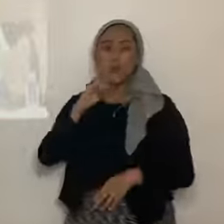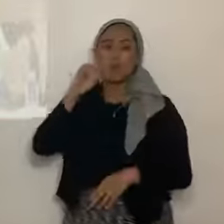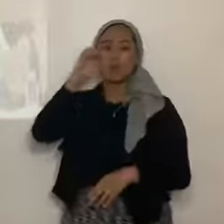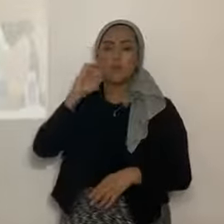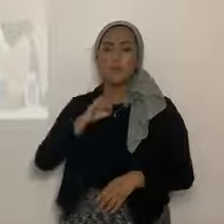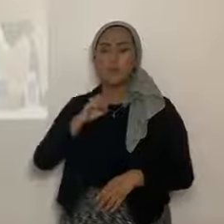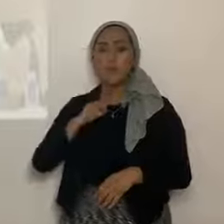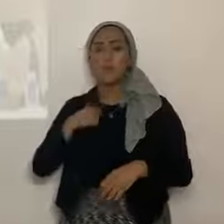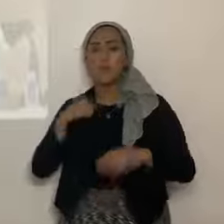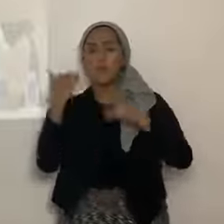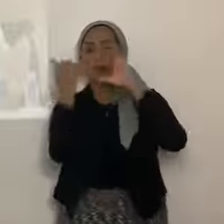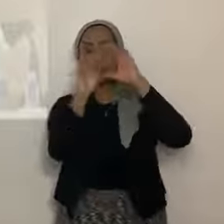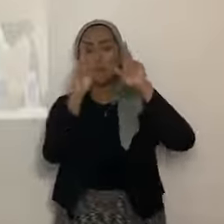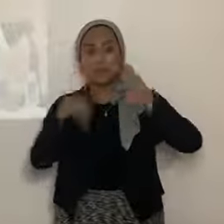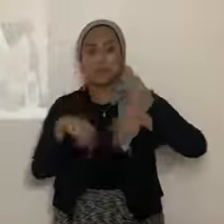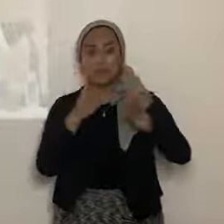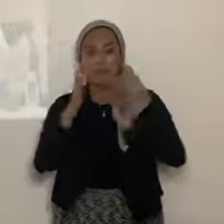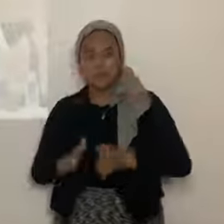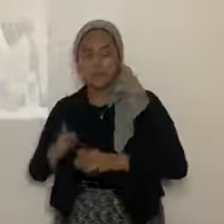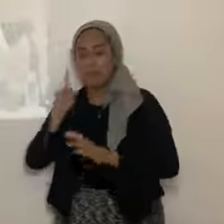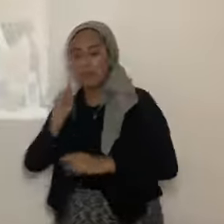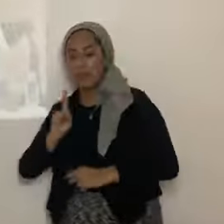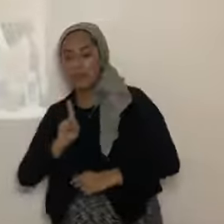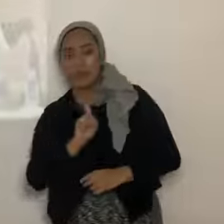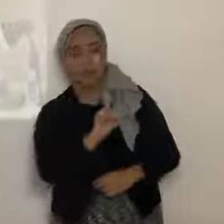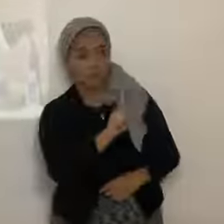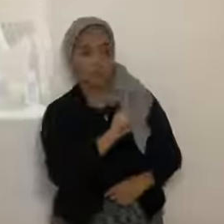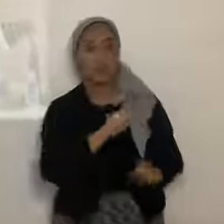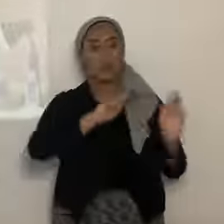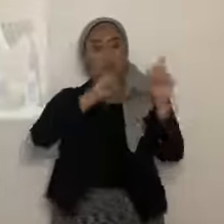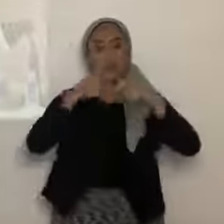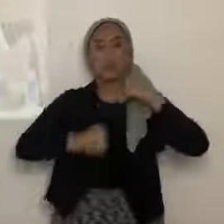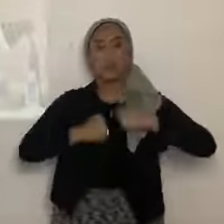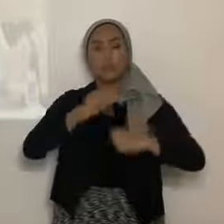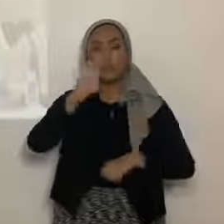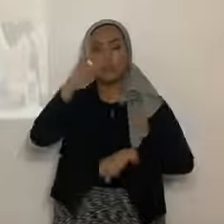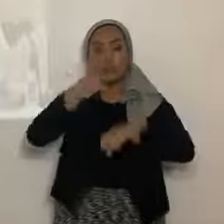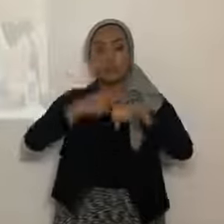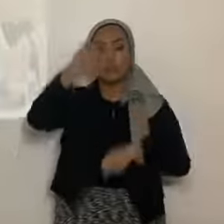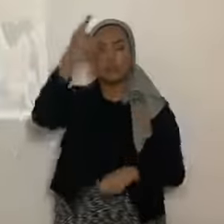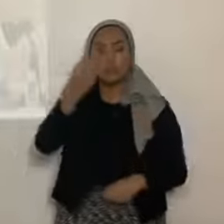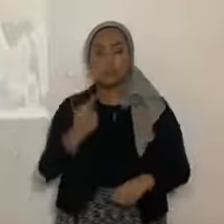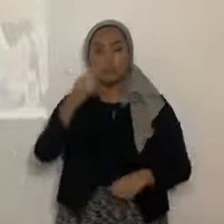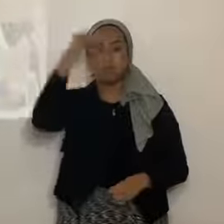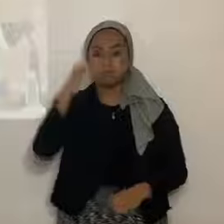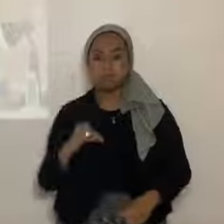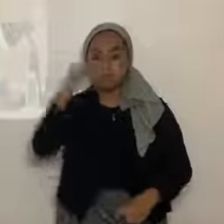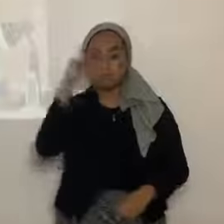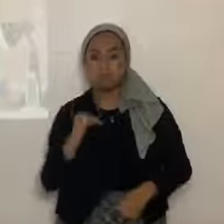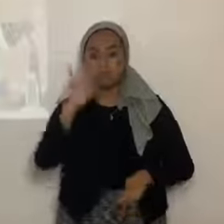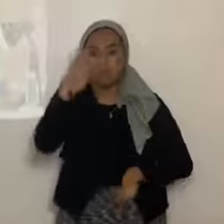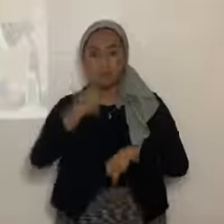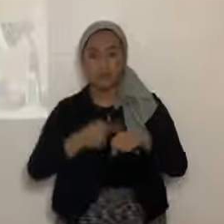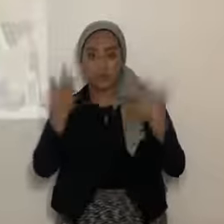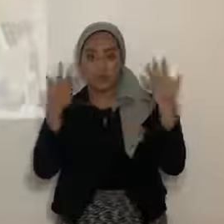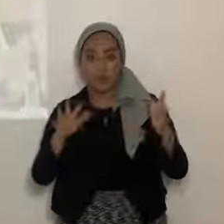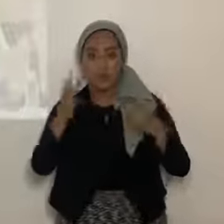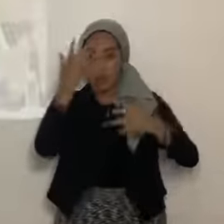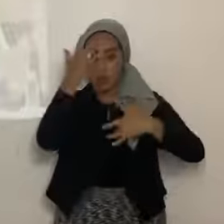un mensajero diciendo: ve y lávate 7 veces en el Jordán, Yardén, y tu carne se te hará